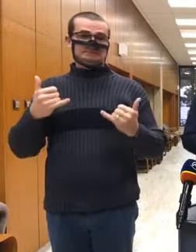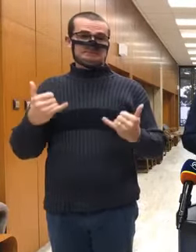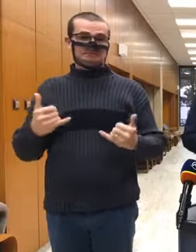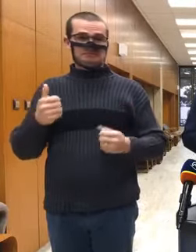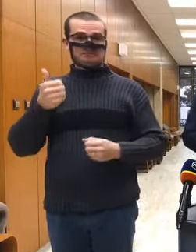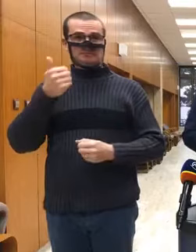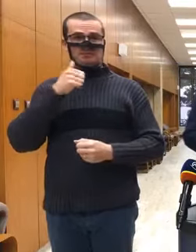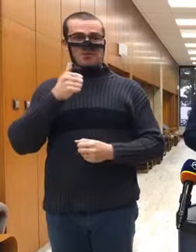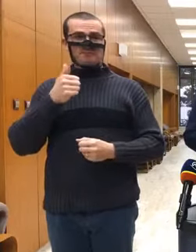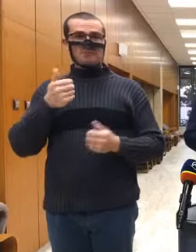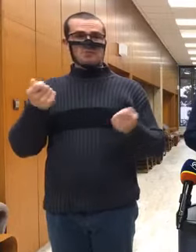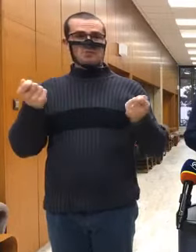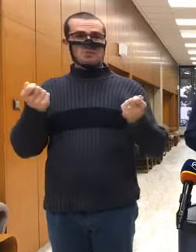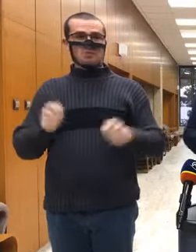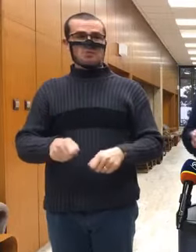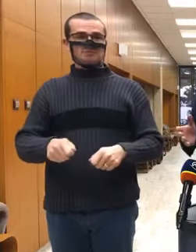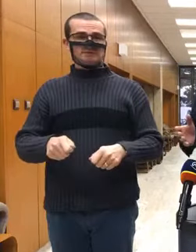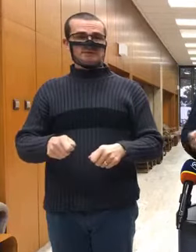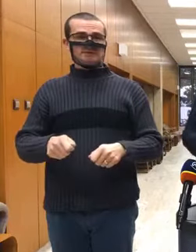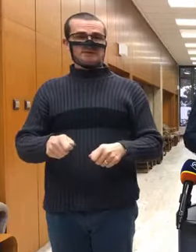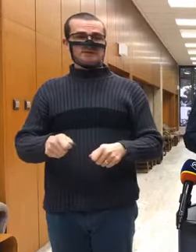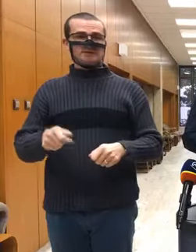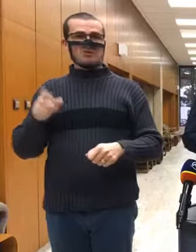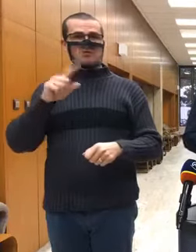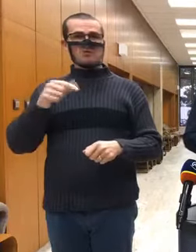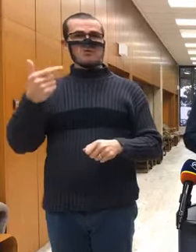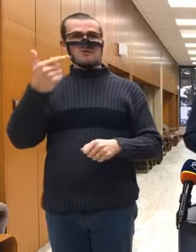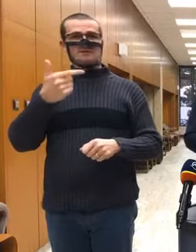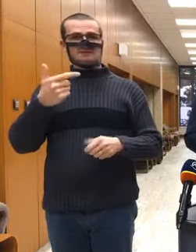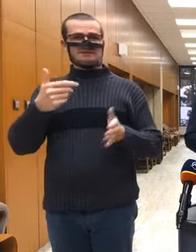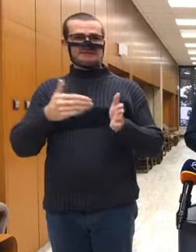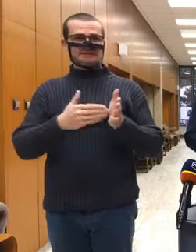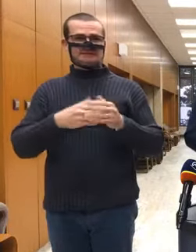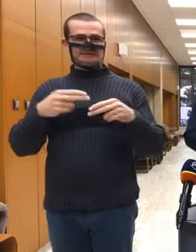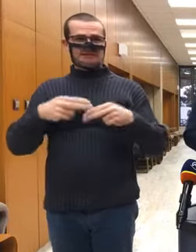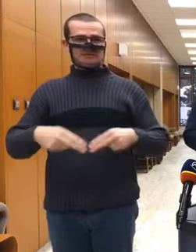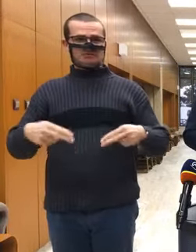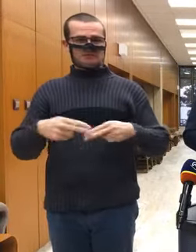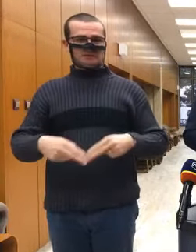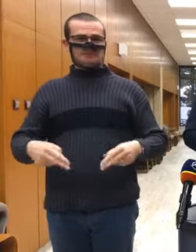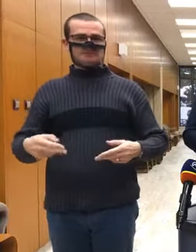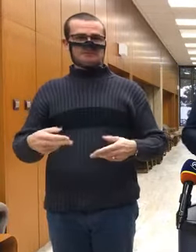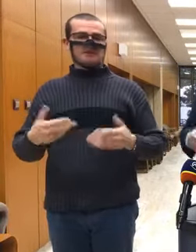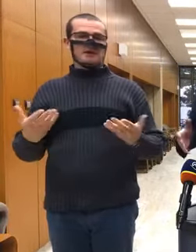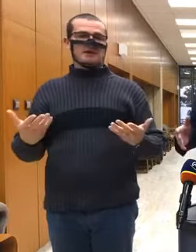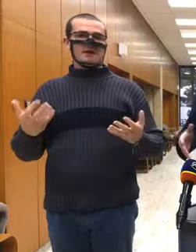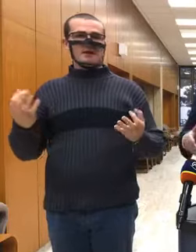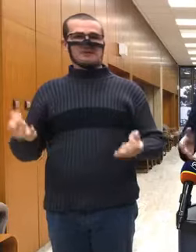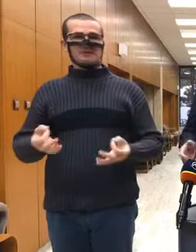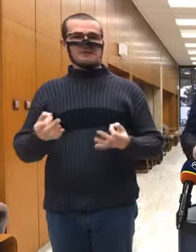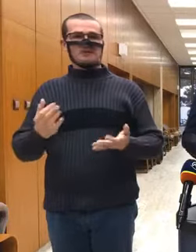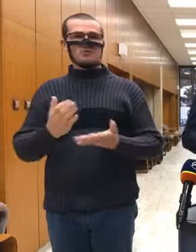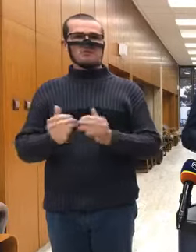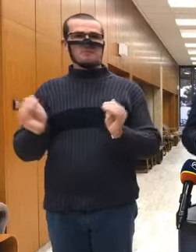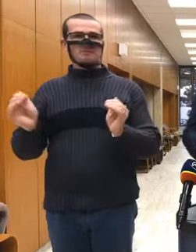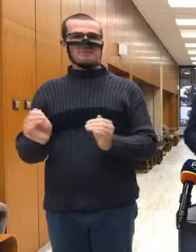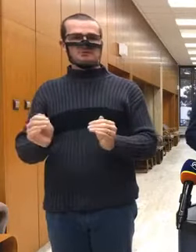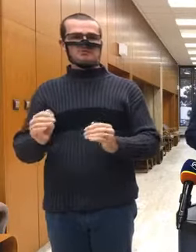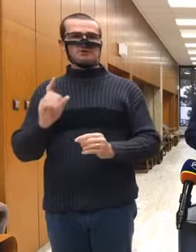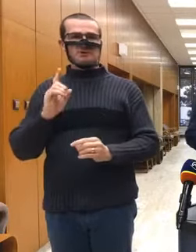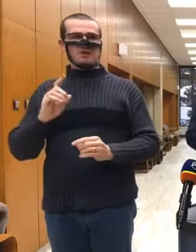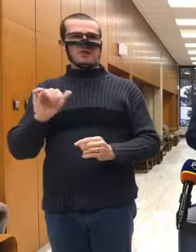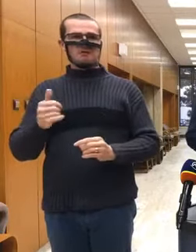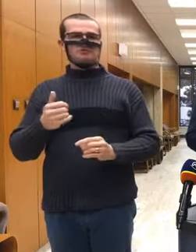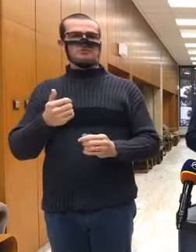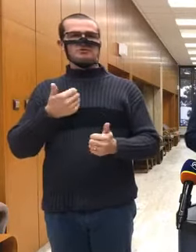dňom uzavreté približne 20 000 reštaurácií a nejaký už síce menší, ale predsa len sú to